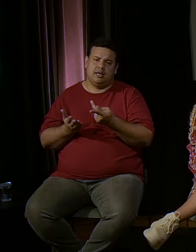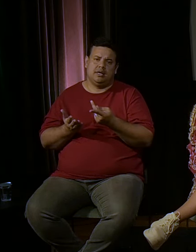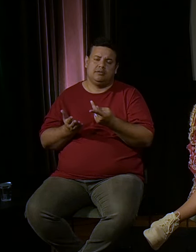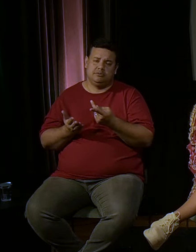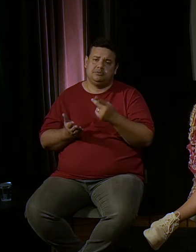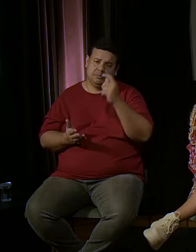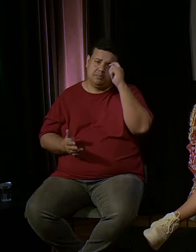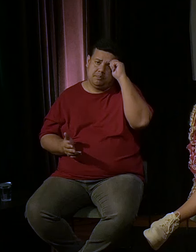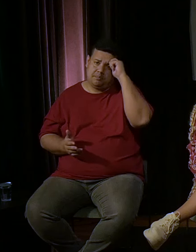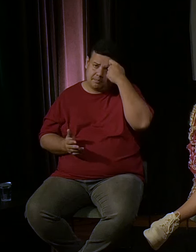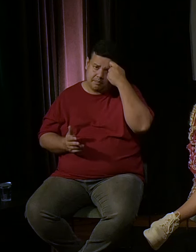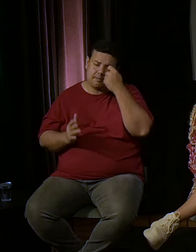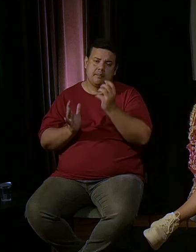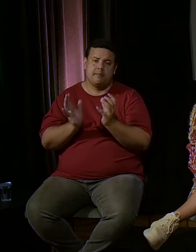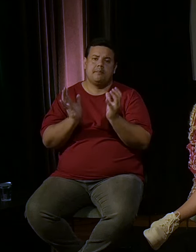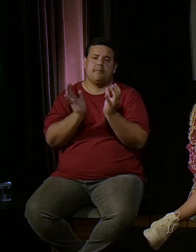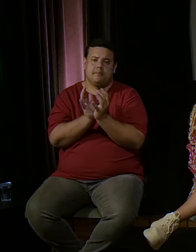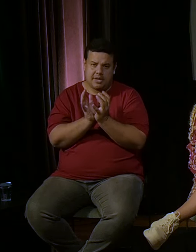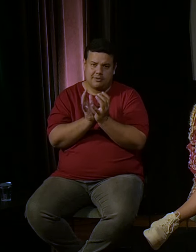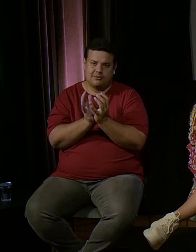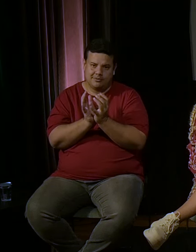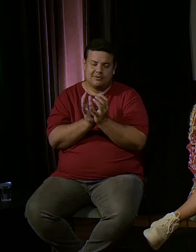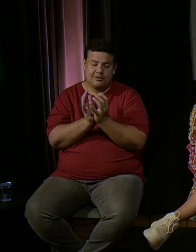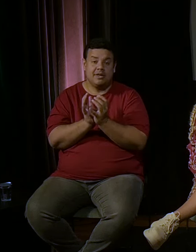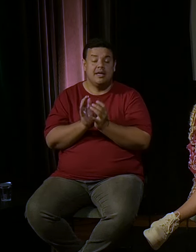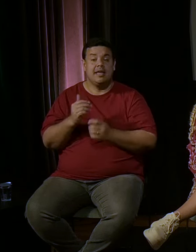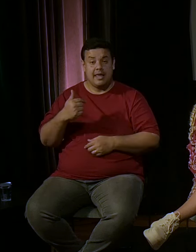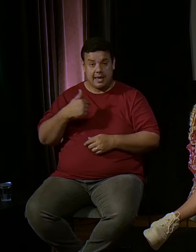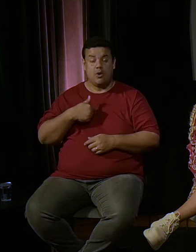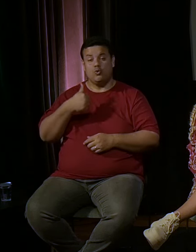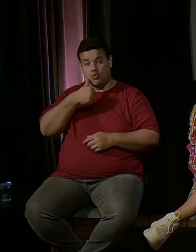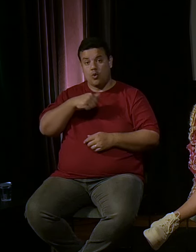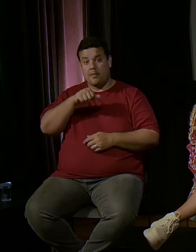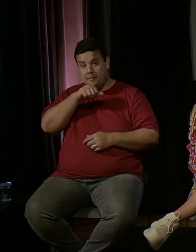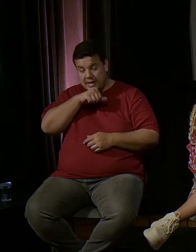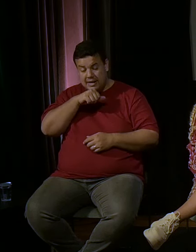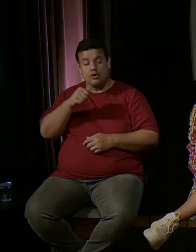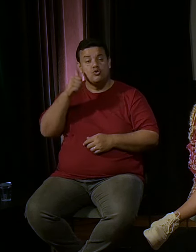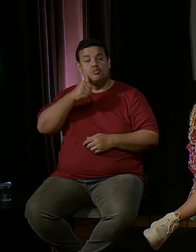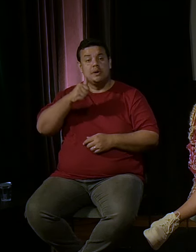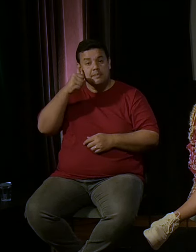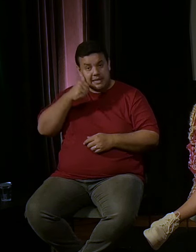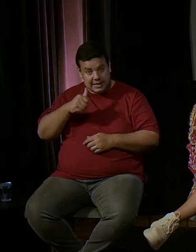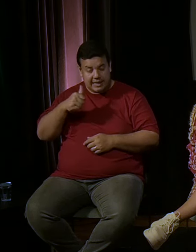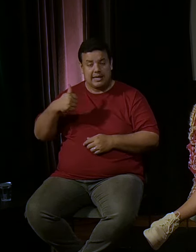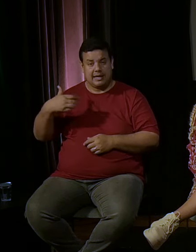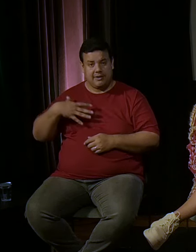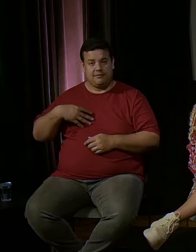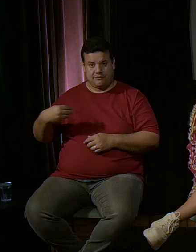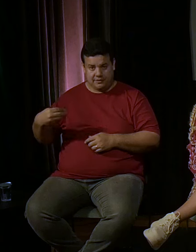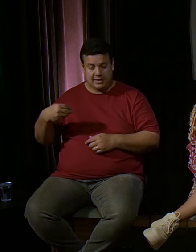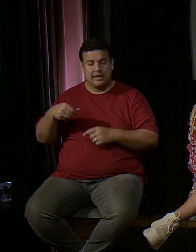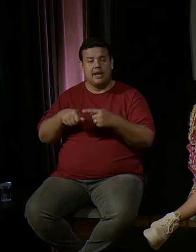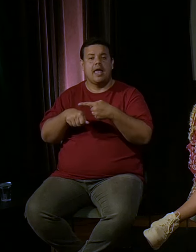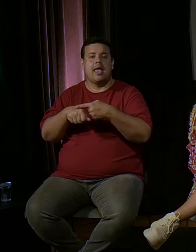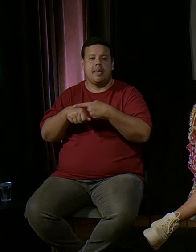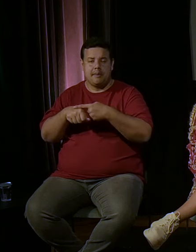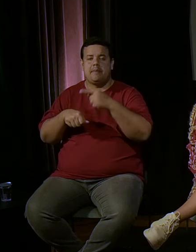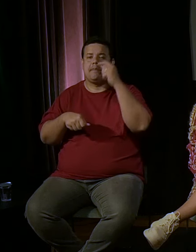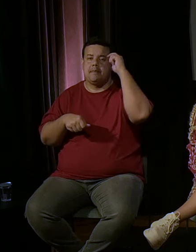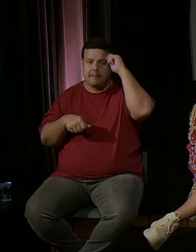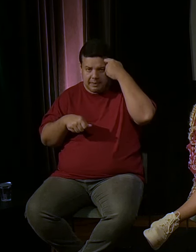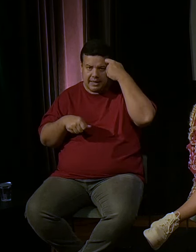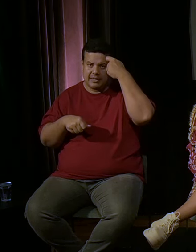de fala de pretos. Embora eu seja a mãe de uma menina preta, parda, né? Então, é lógico que isso